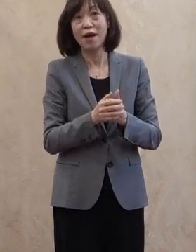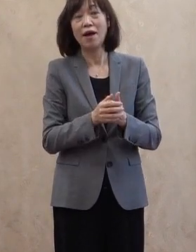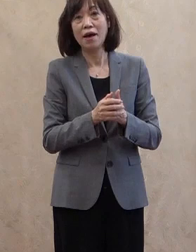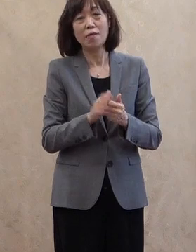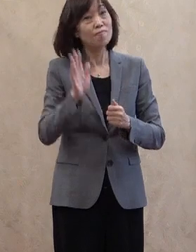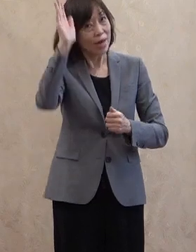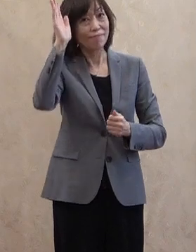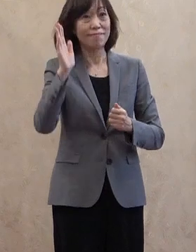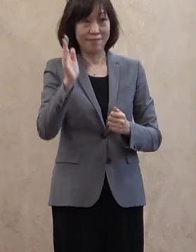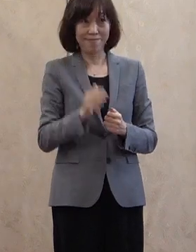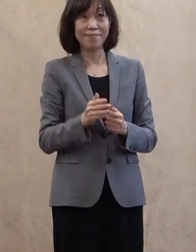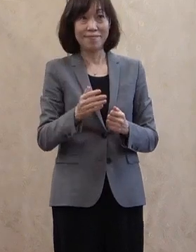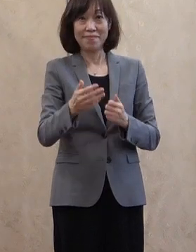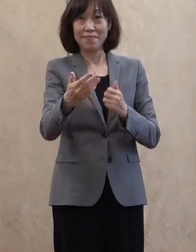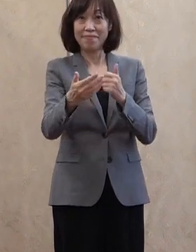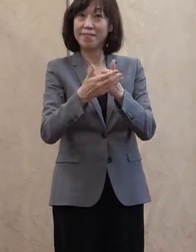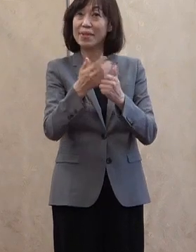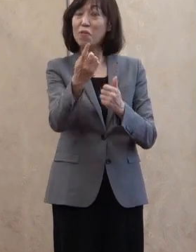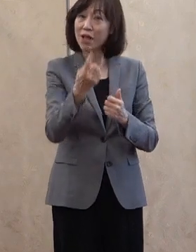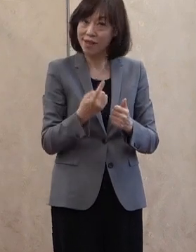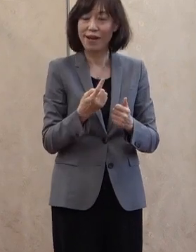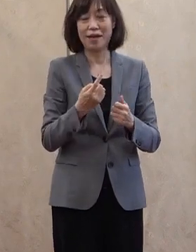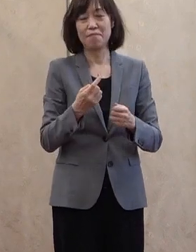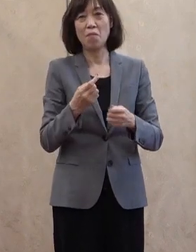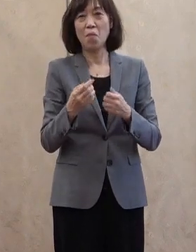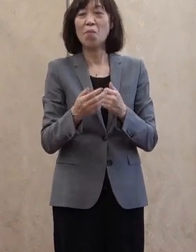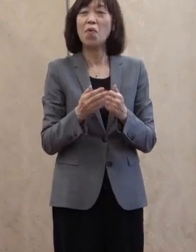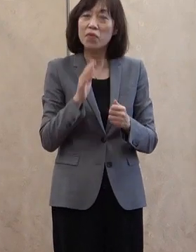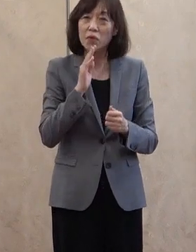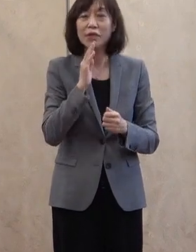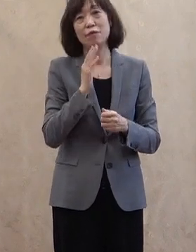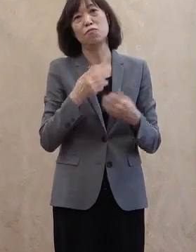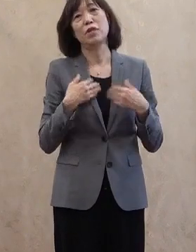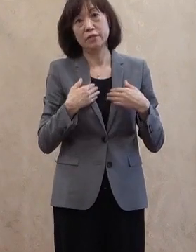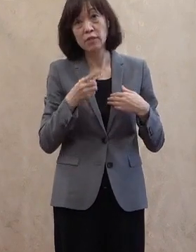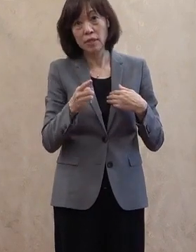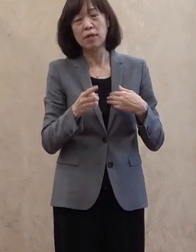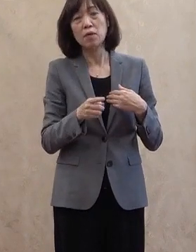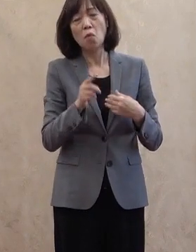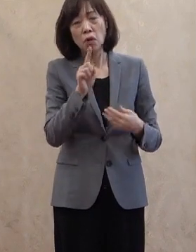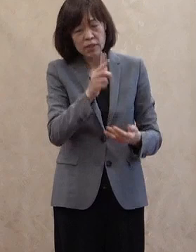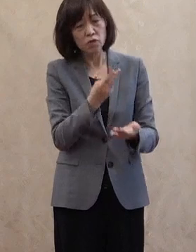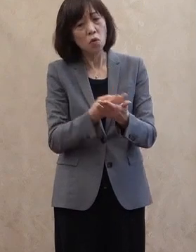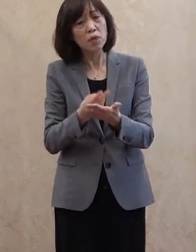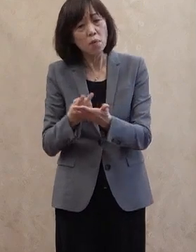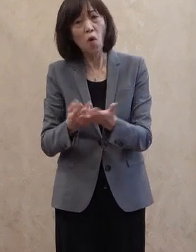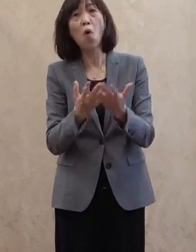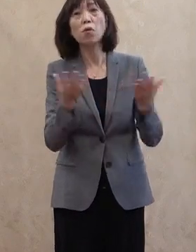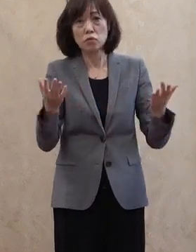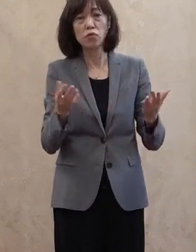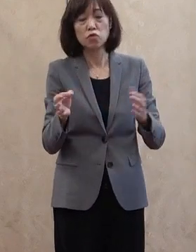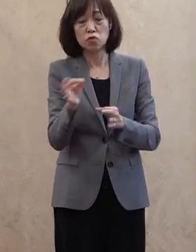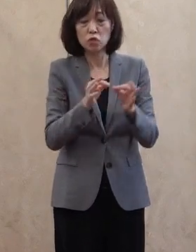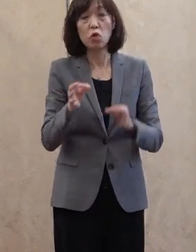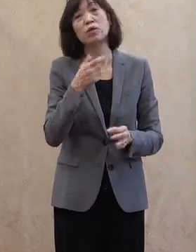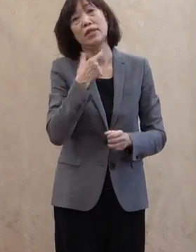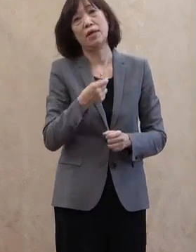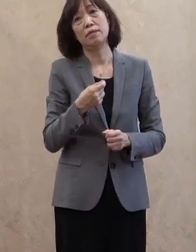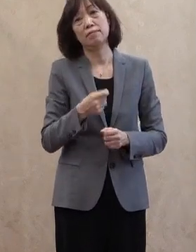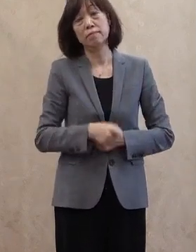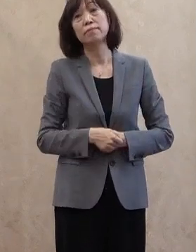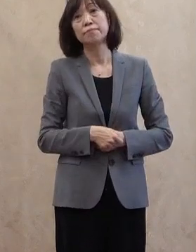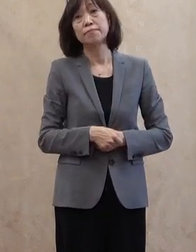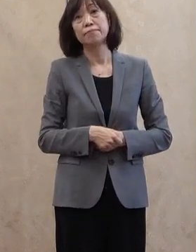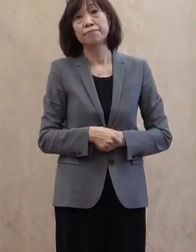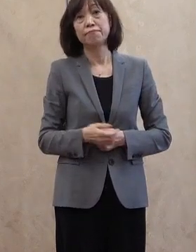手を挙げていただければ非常に助かるので、その募集をして、なんとか一床でも多く運用させていきたいと思います。 ありがとうございます。 そしたら